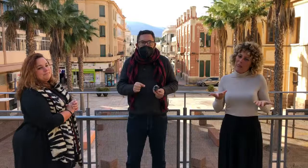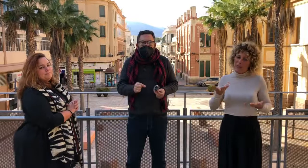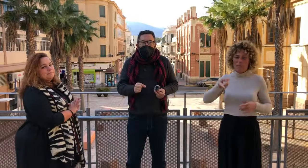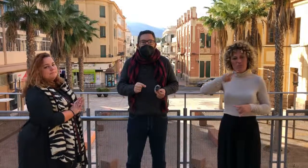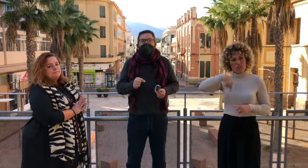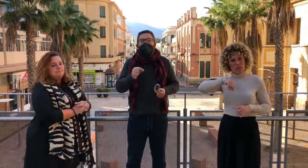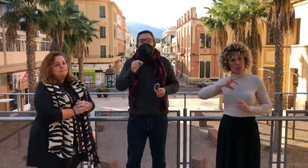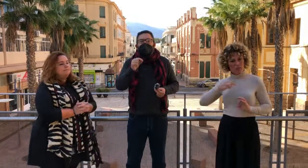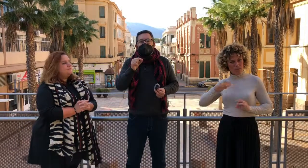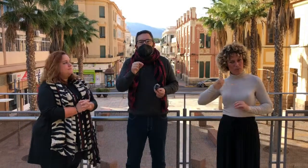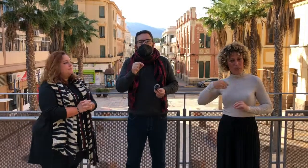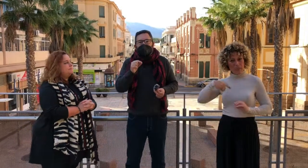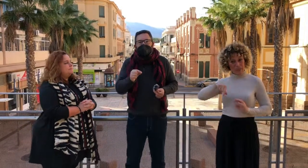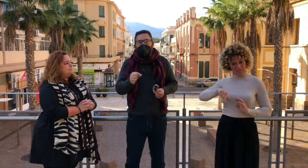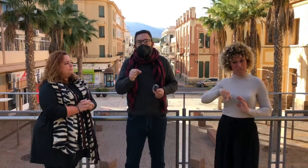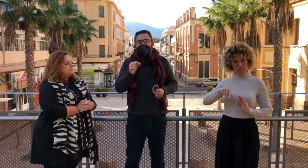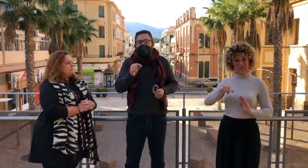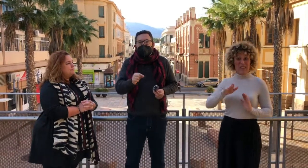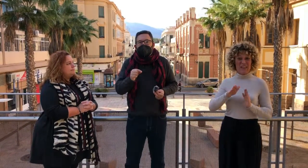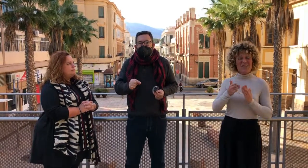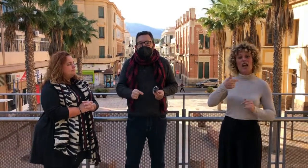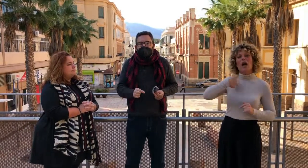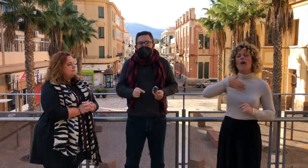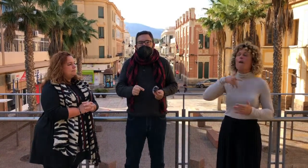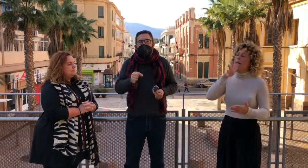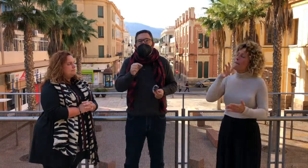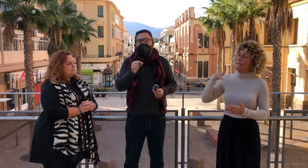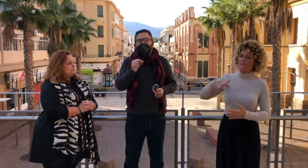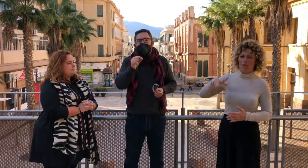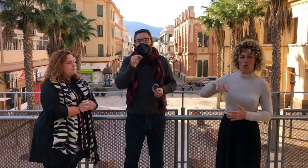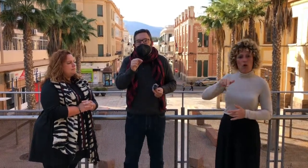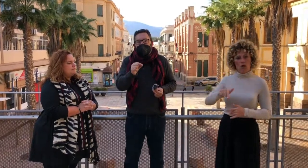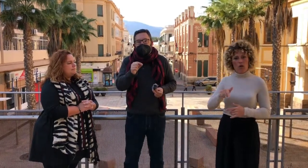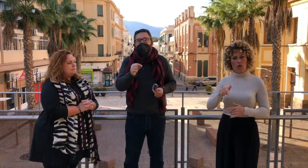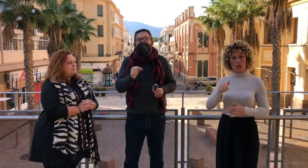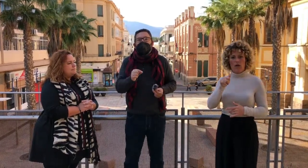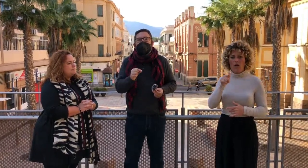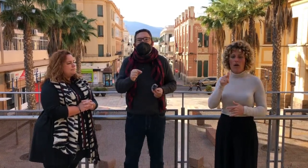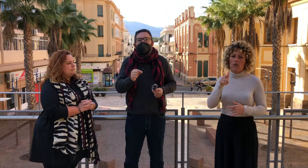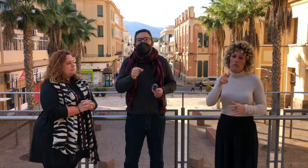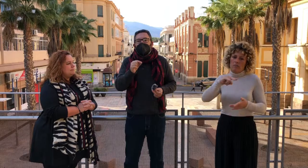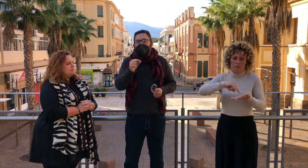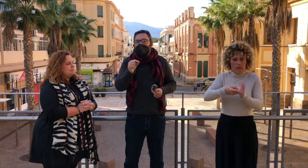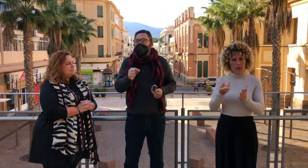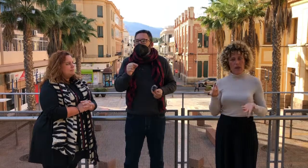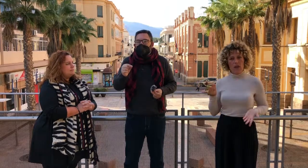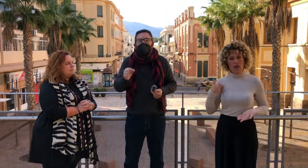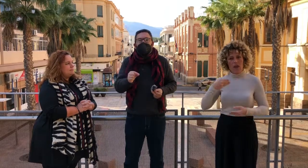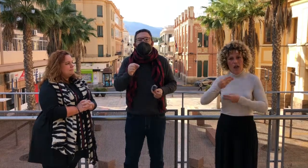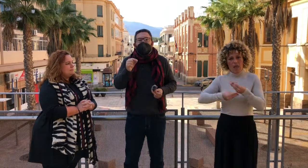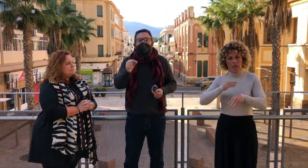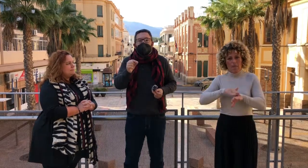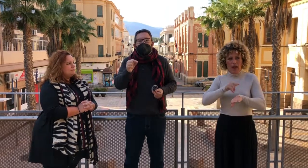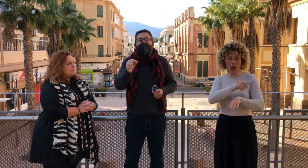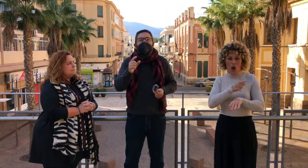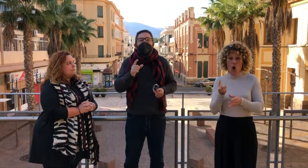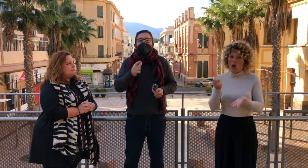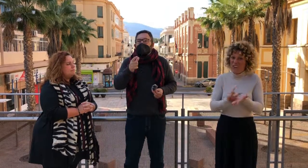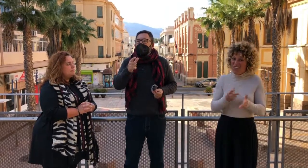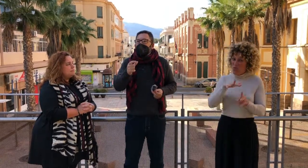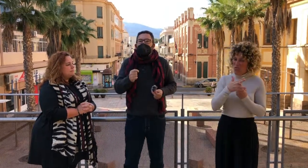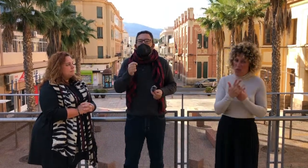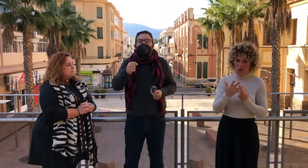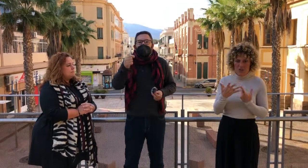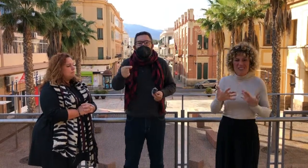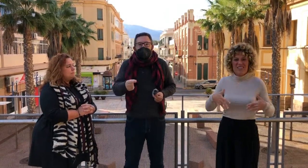favor se tomen las medidas para que esto no vuelva a pasar, y para que las personas, si queremos tanto cuidar los derechos de los trabajadores,